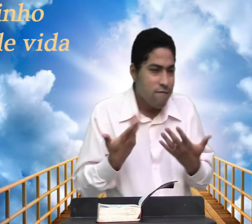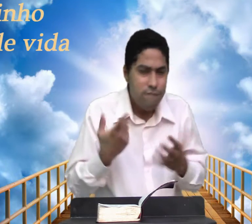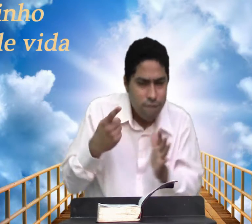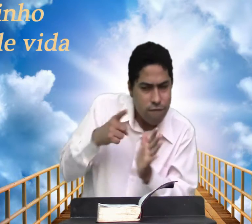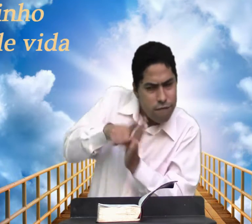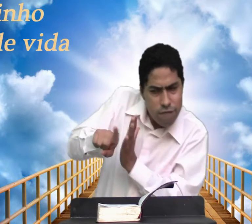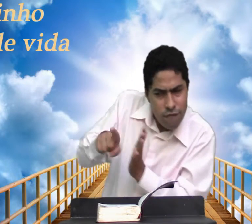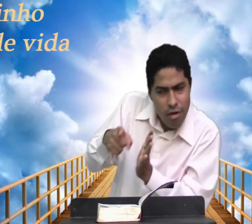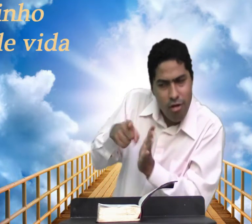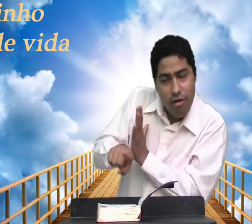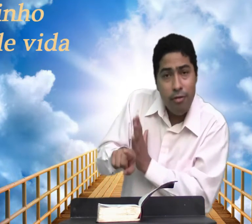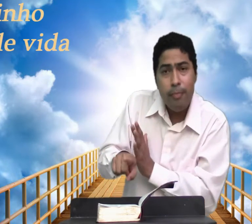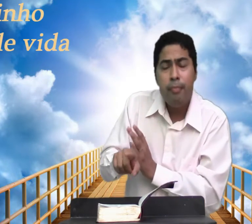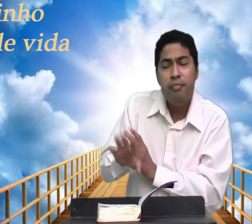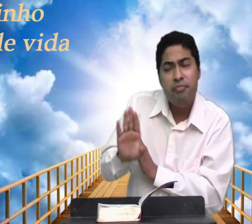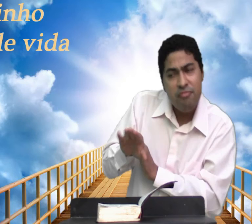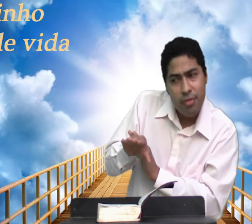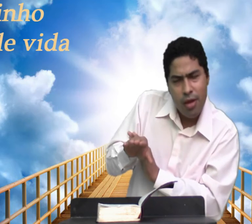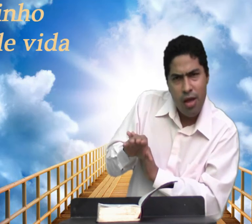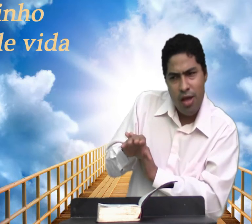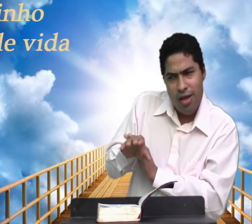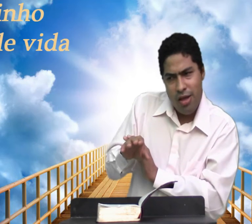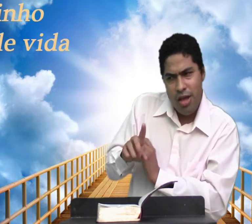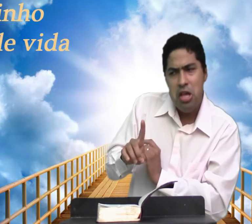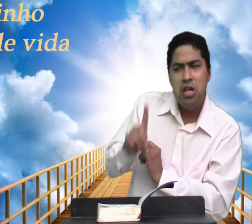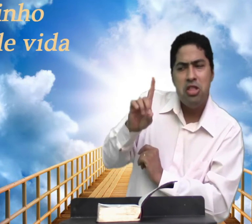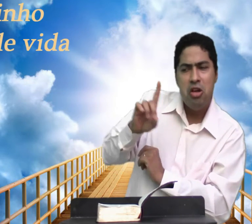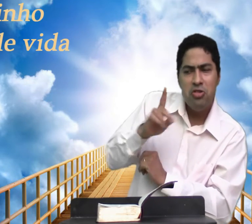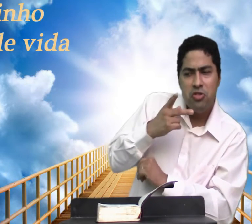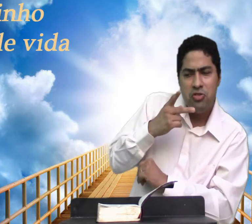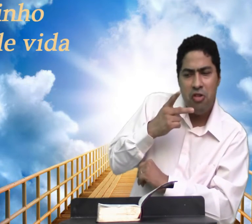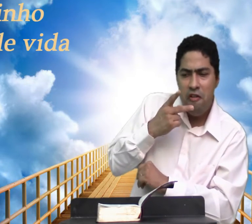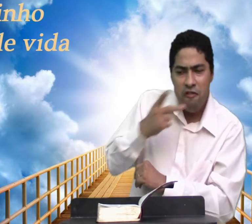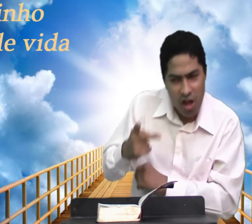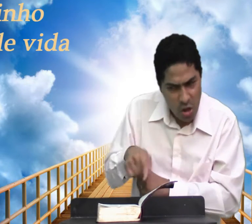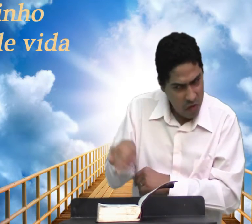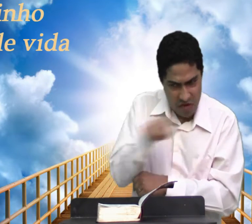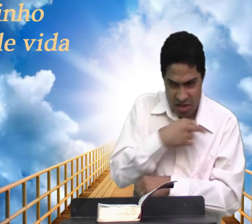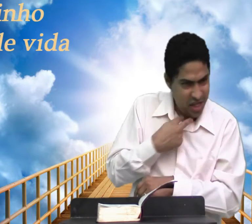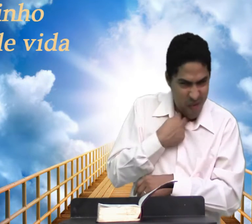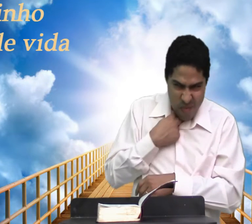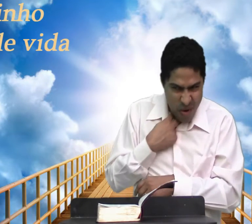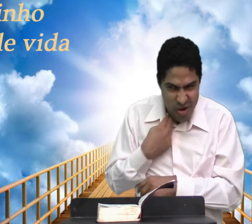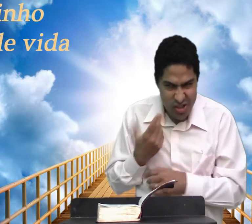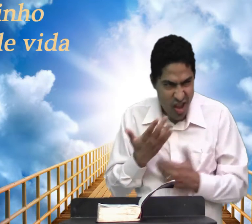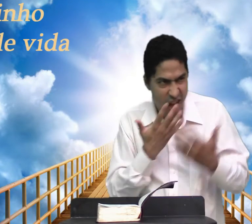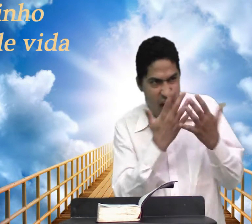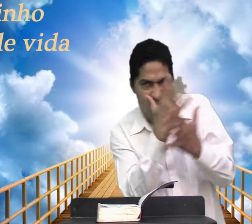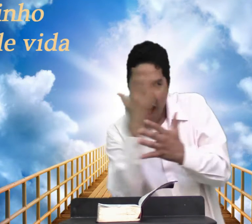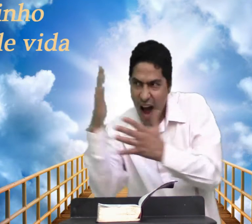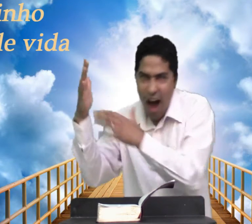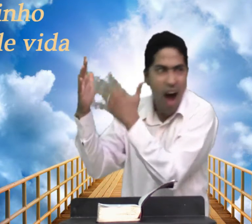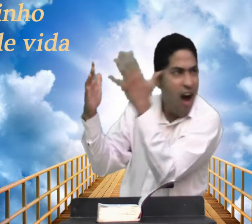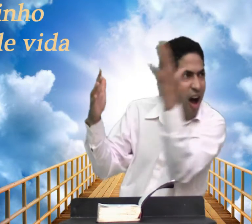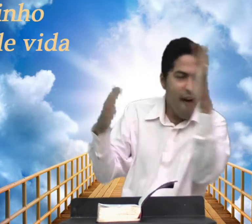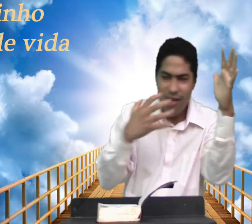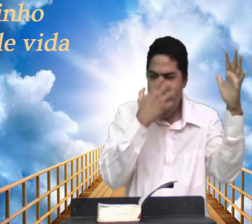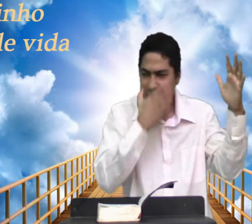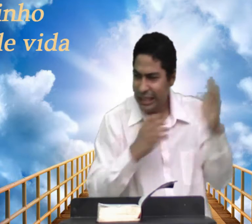perguntas, mais indagações, como por exemplo, Deus disse que você não pode comer dessas frutas do jardim. Nenhuma, não foi isso? Eva